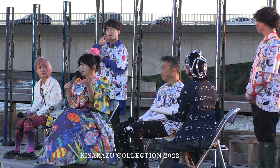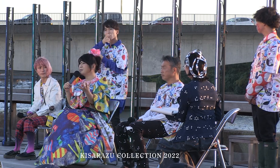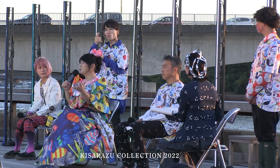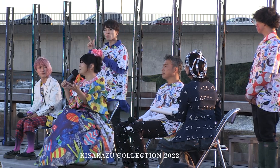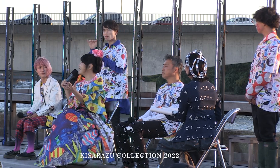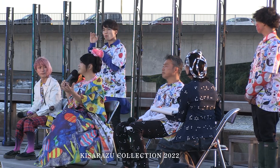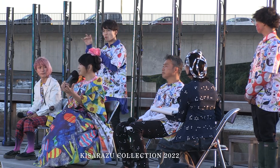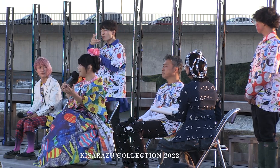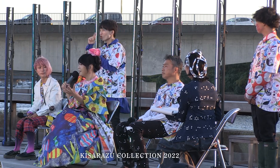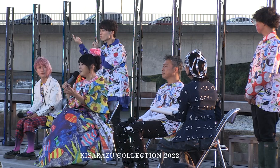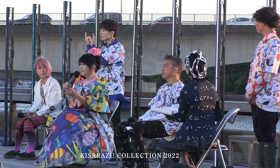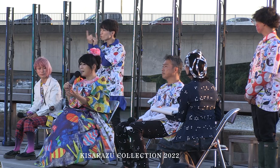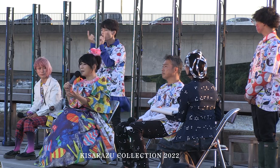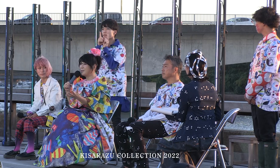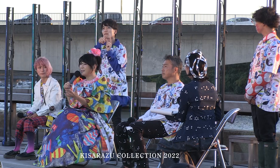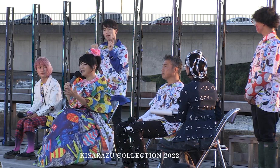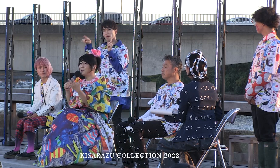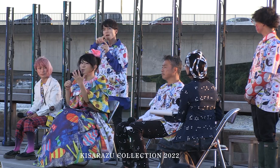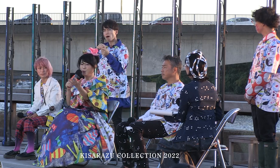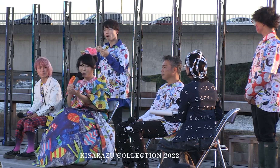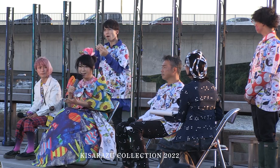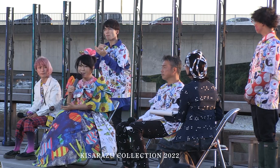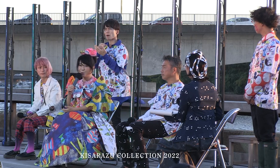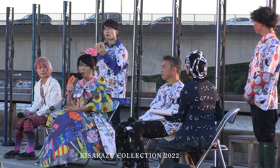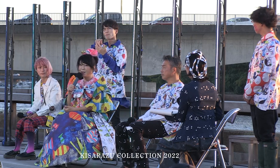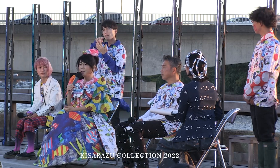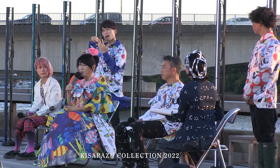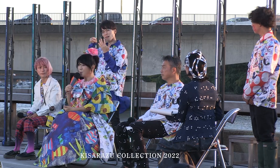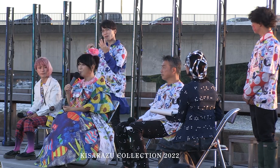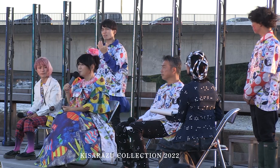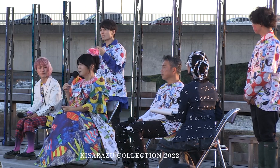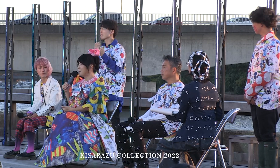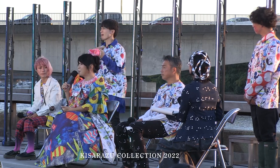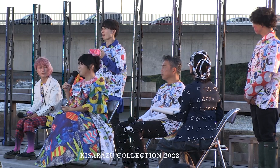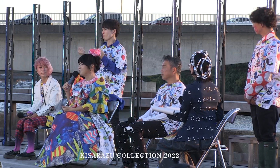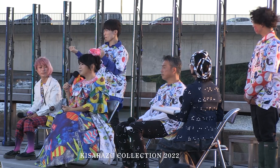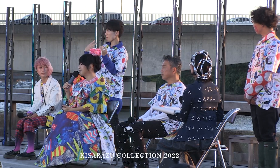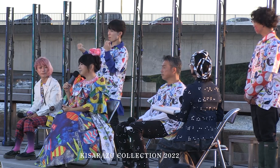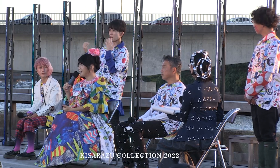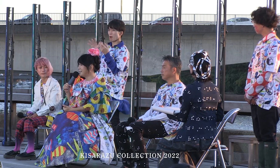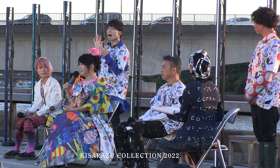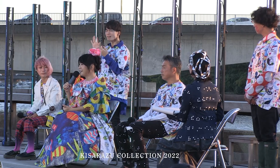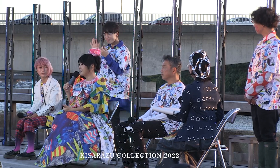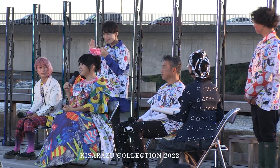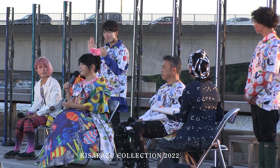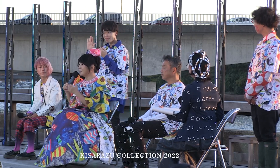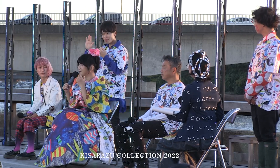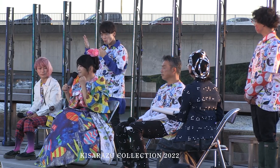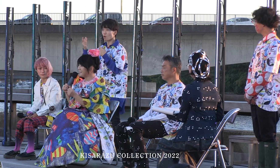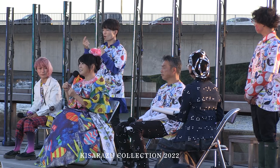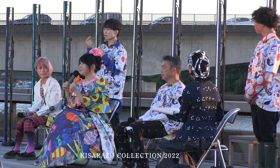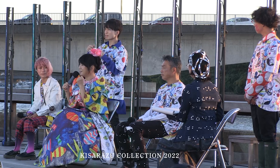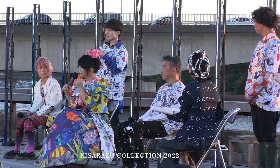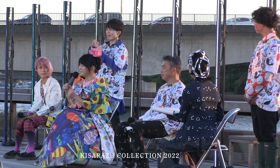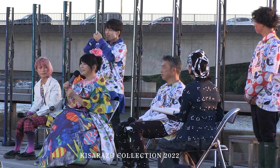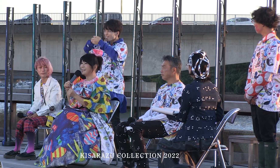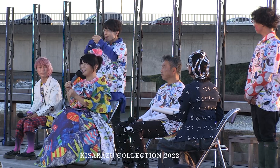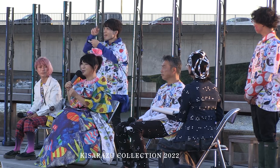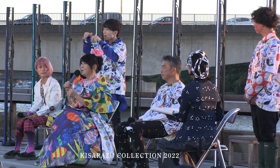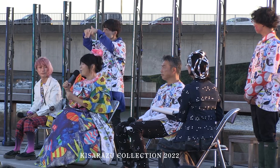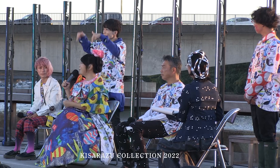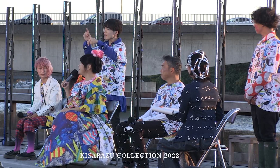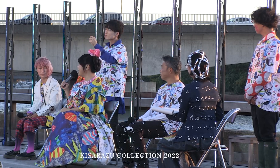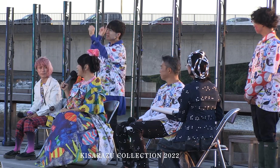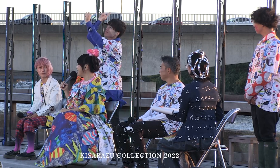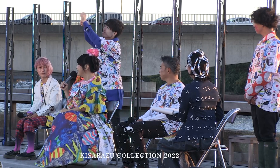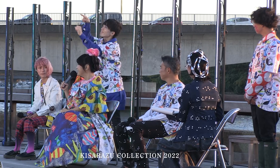と、いろんな人と出会って、たまには嫌なことも言われたこともあるけど、でも 絶対に私はあのステージに目指すんだっ